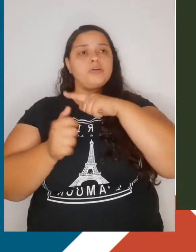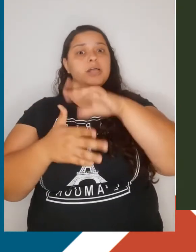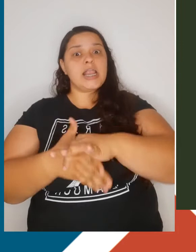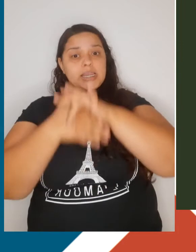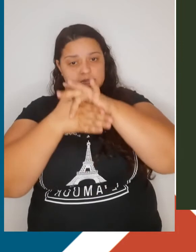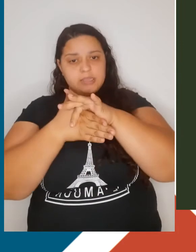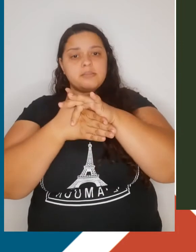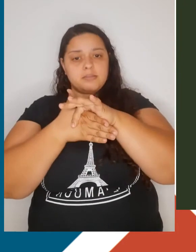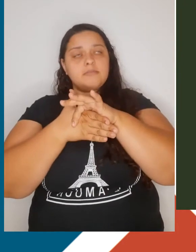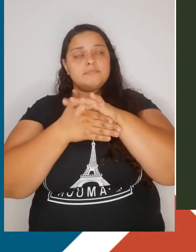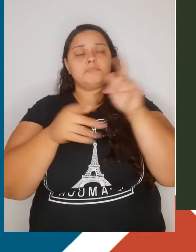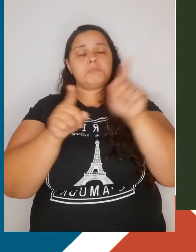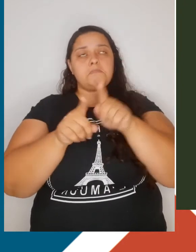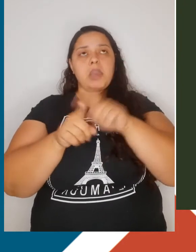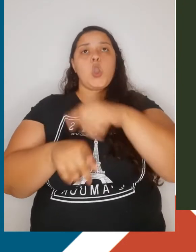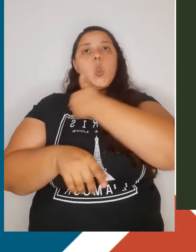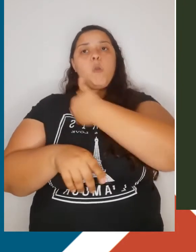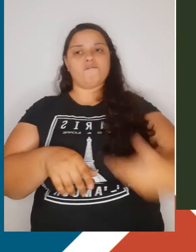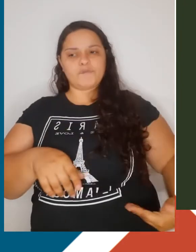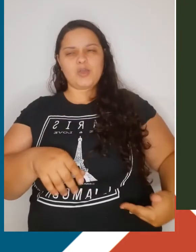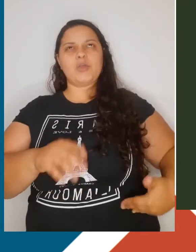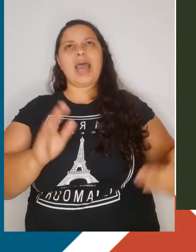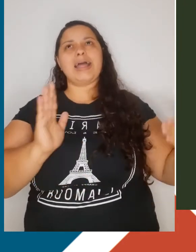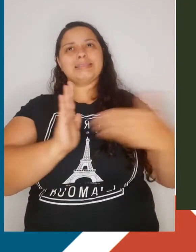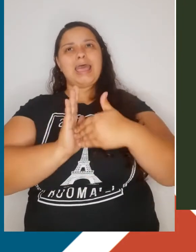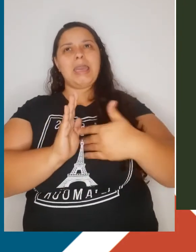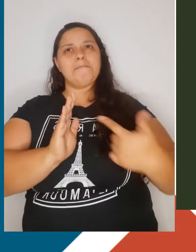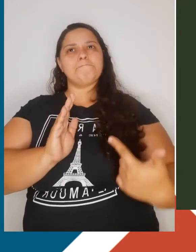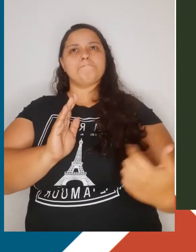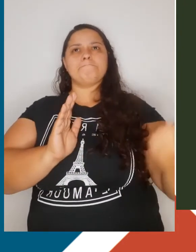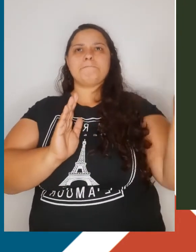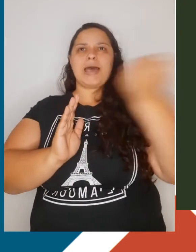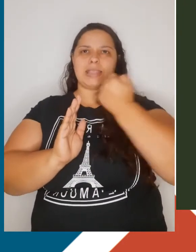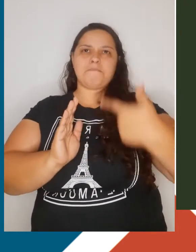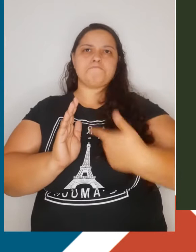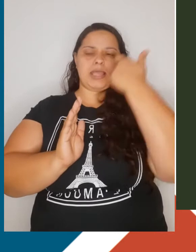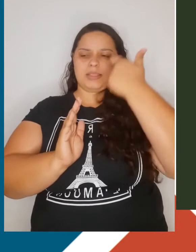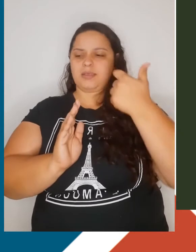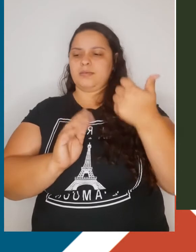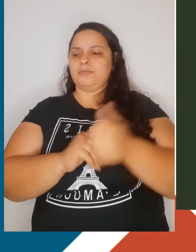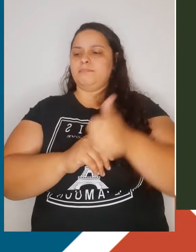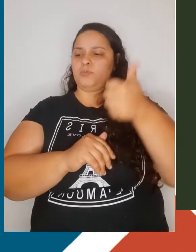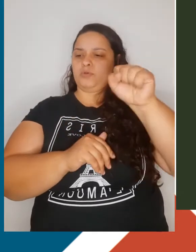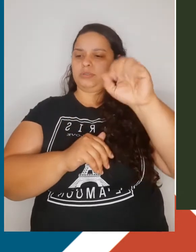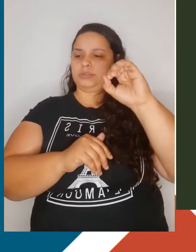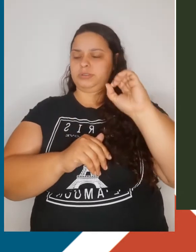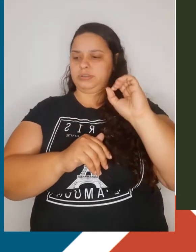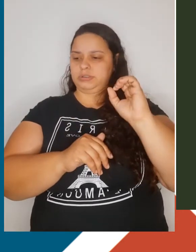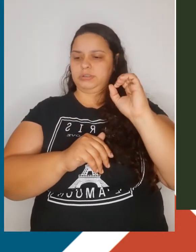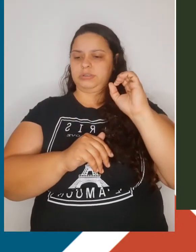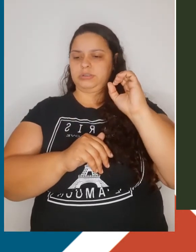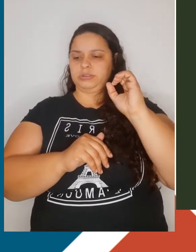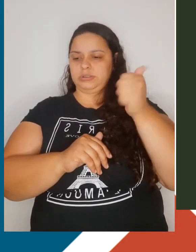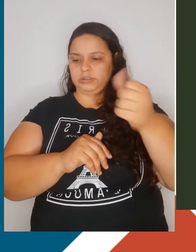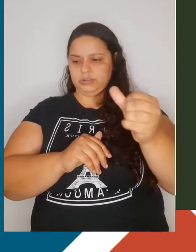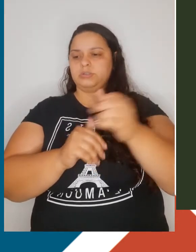se tornou então líder das tropas que proclamaram a independência e governou até ser assassinado em 1806. Além de Toussaint